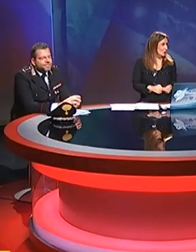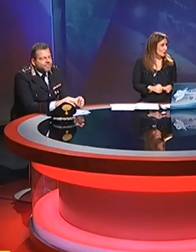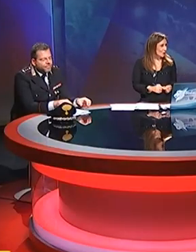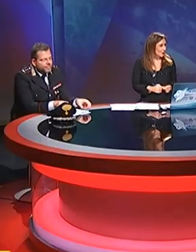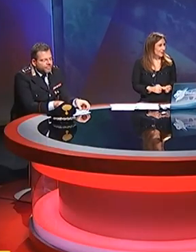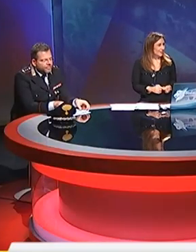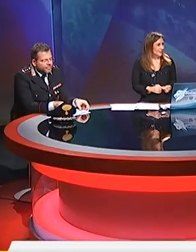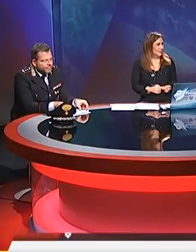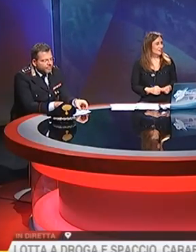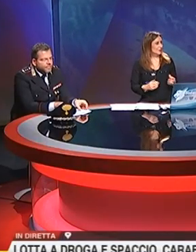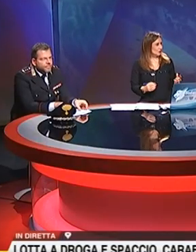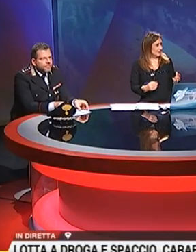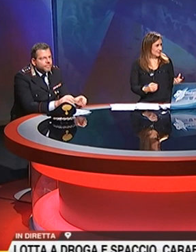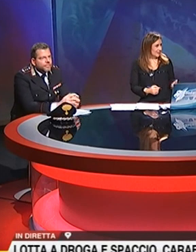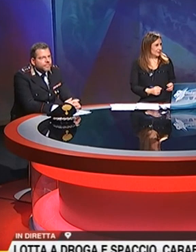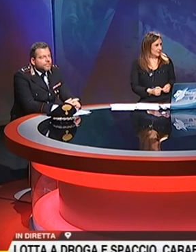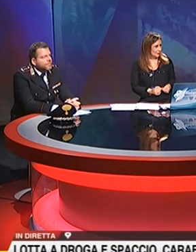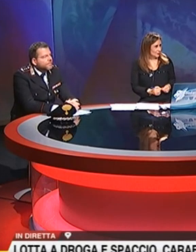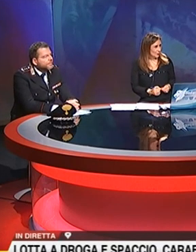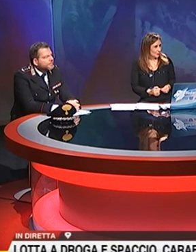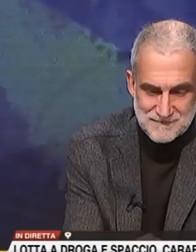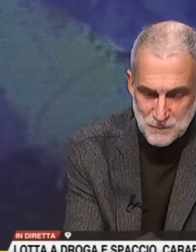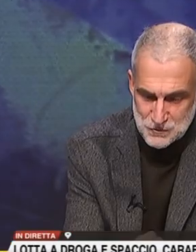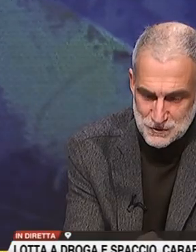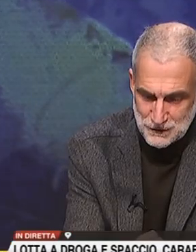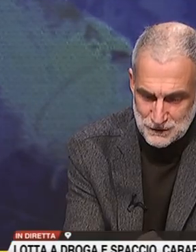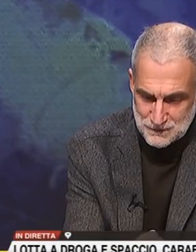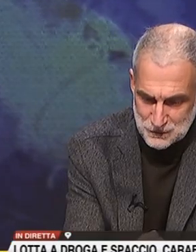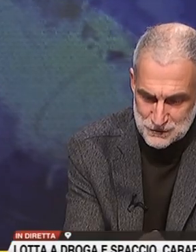di nuovo con noi, il direttore della SERD di Treviso.